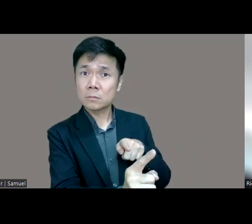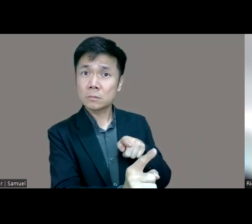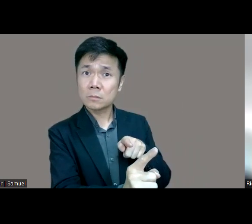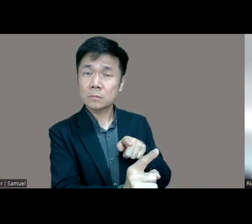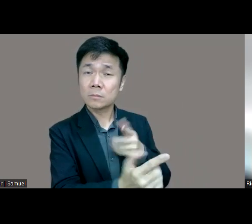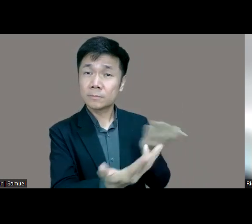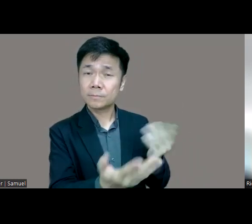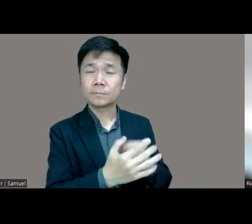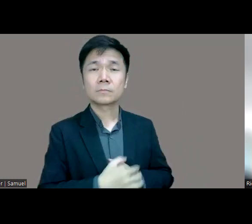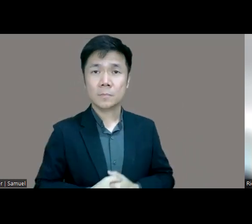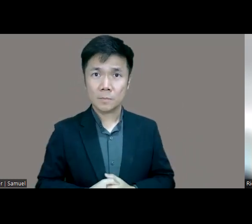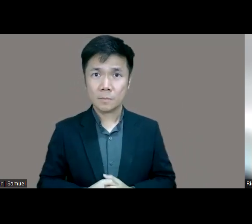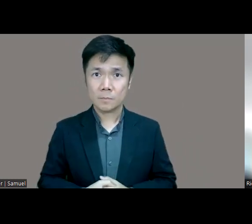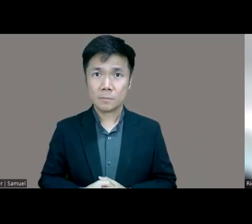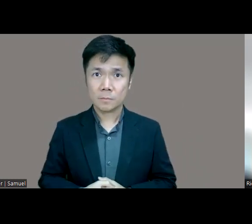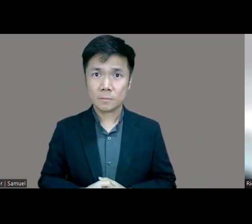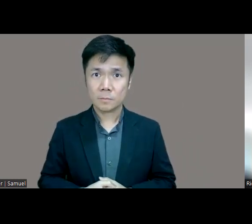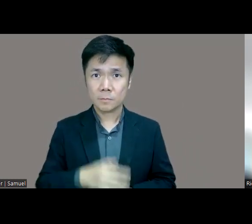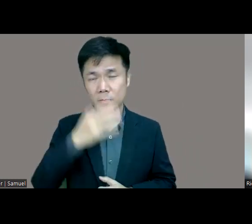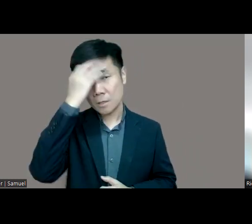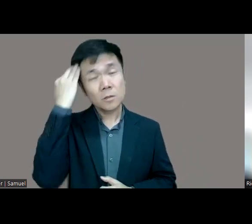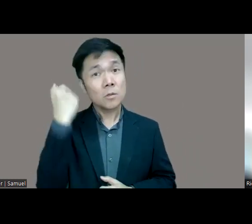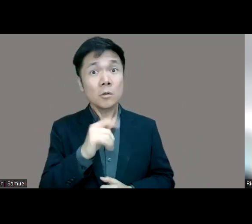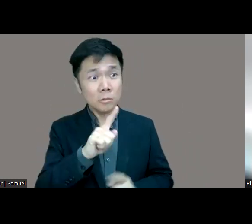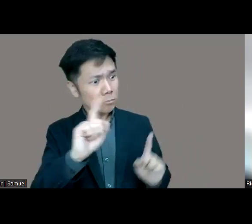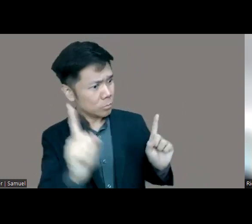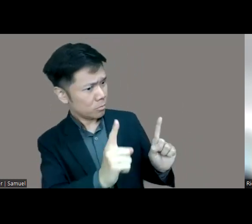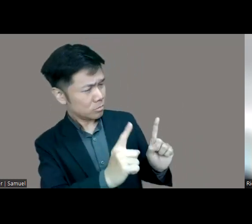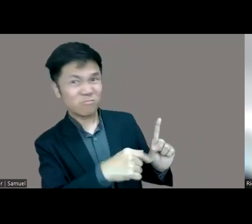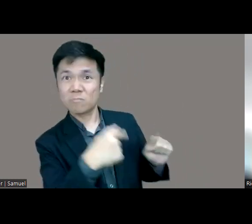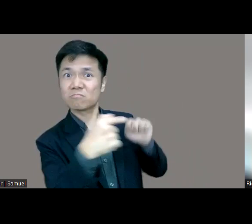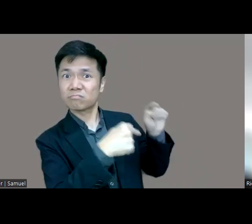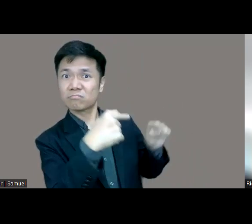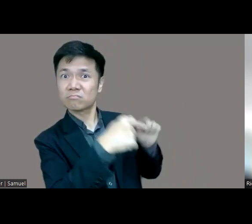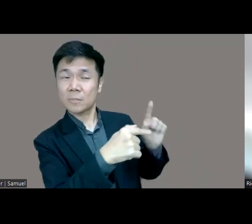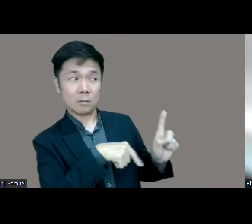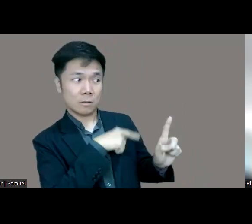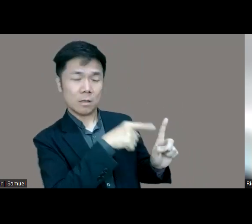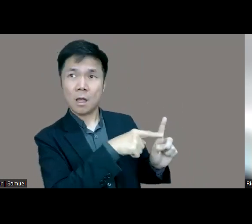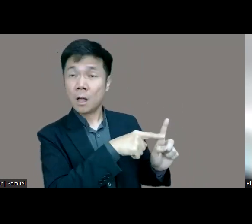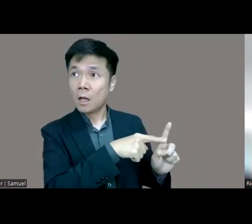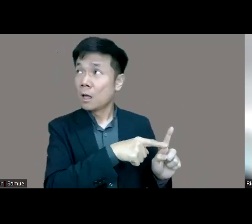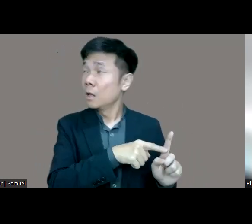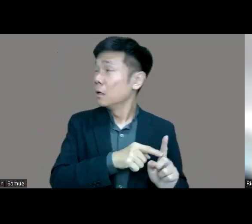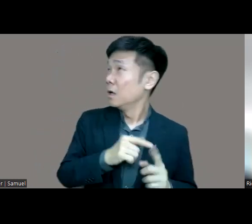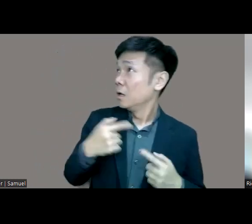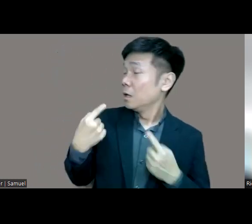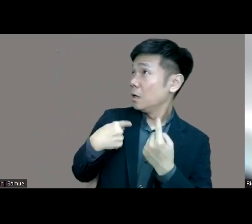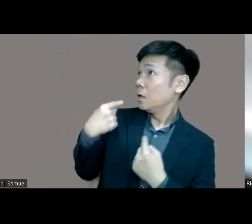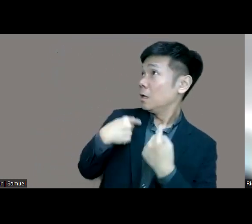Pour ce mandat local qui peut mettre en danger les réfugiés.